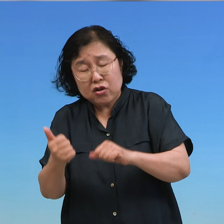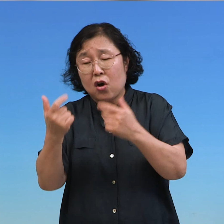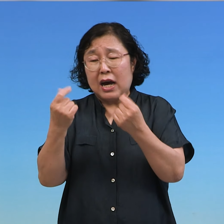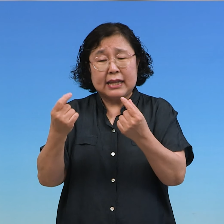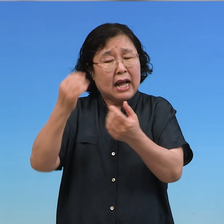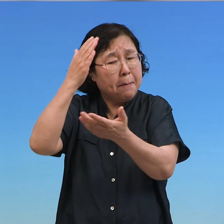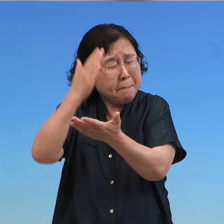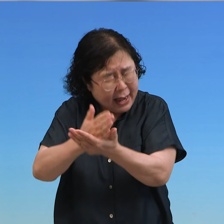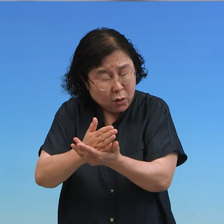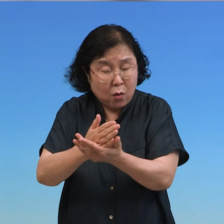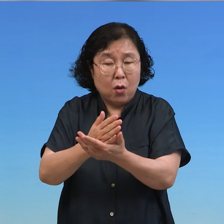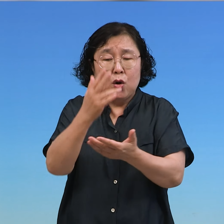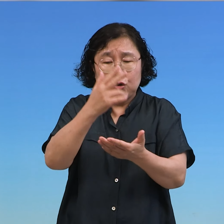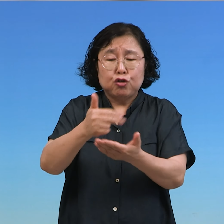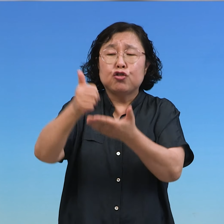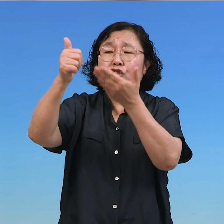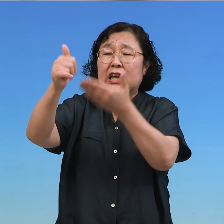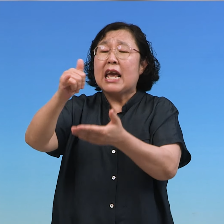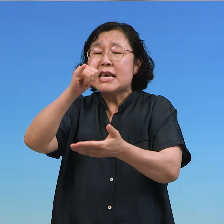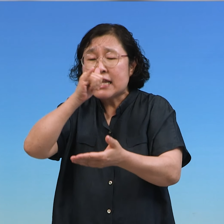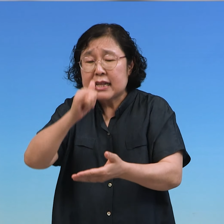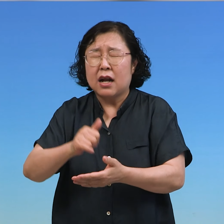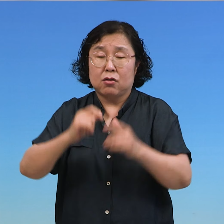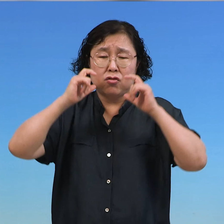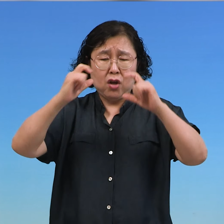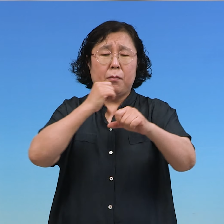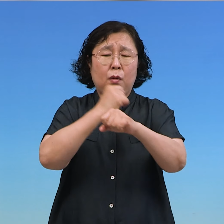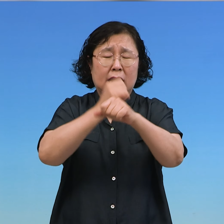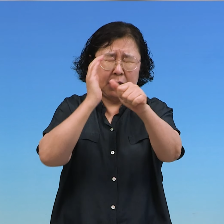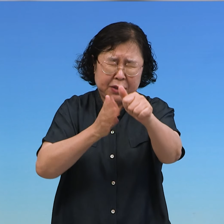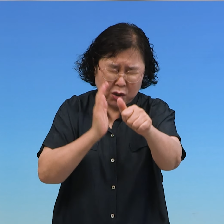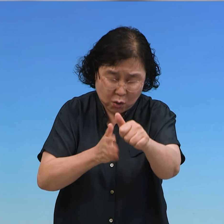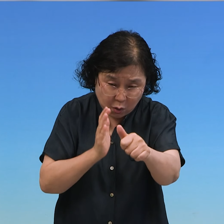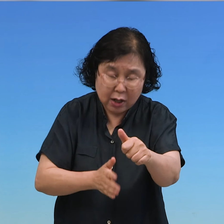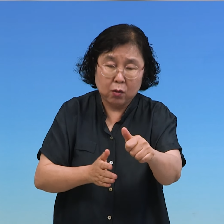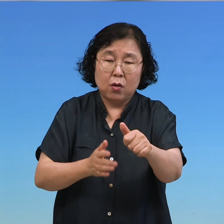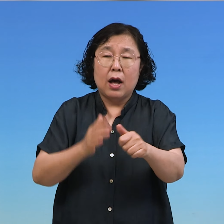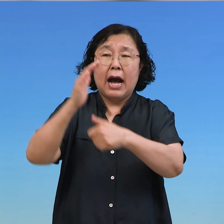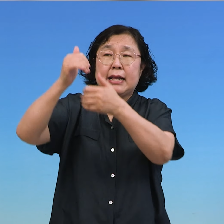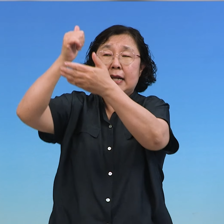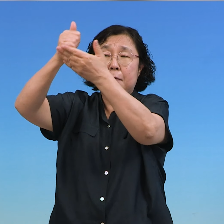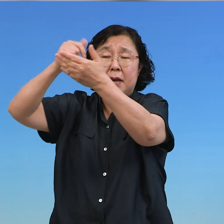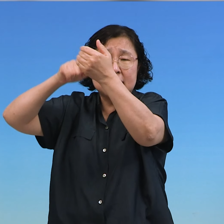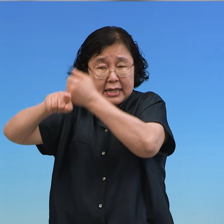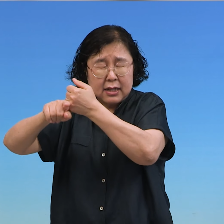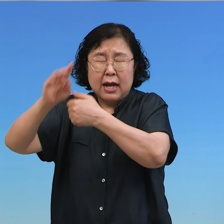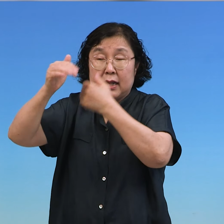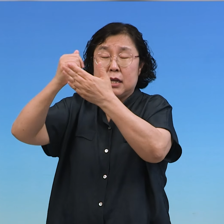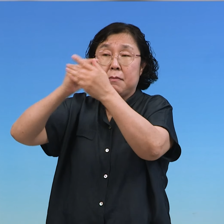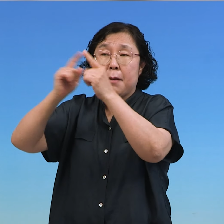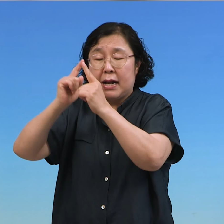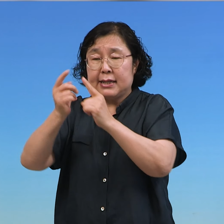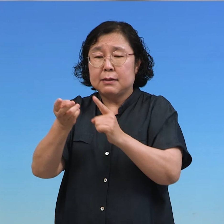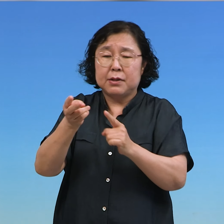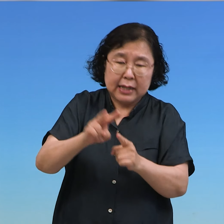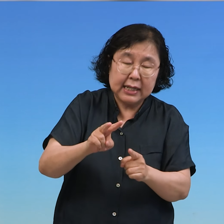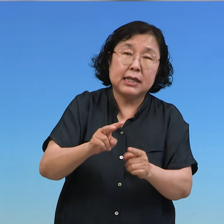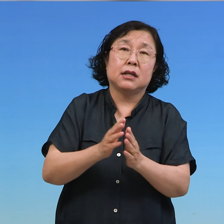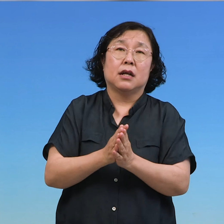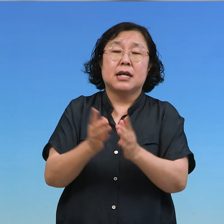때입니다 이걸 대언하라는 거예요 여러분, 분명 우리 교회는 정말 생명을 살리는